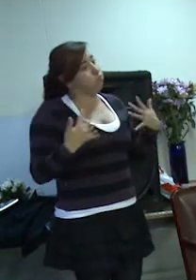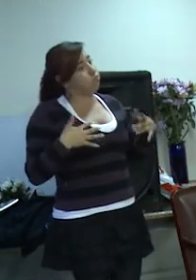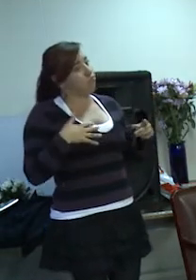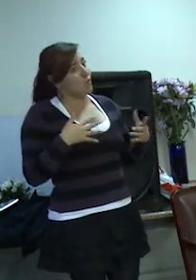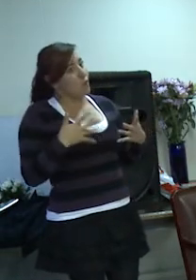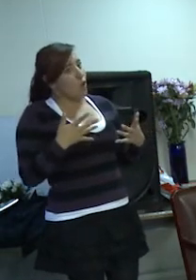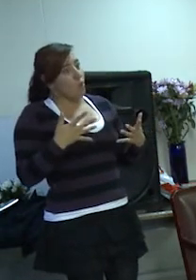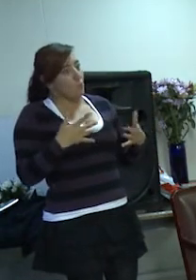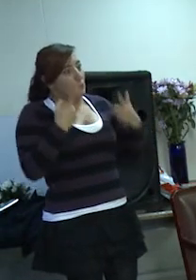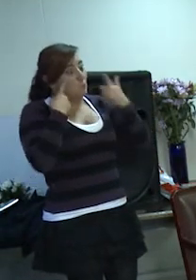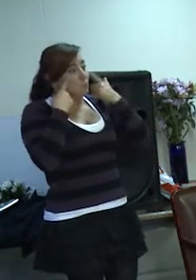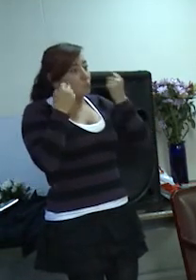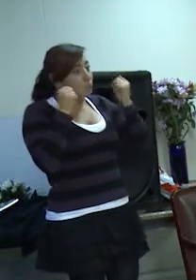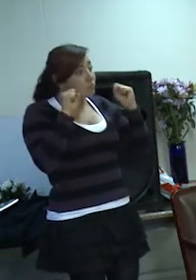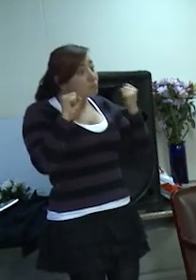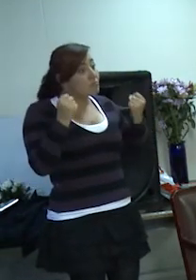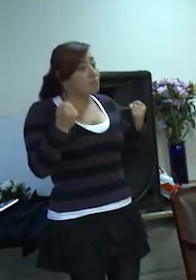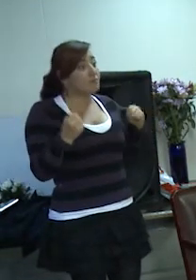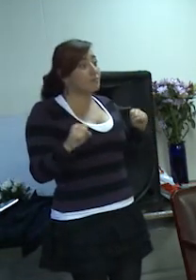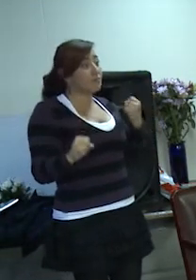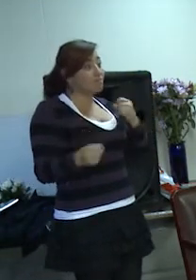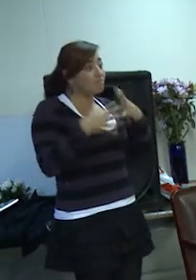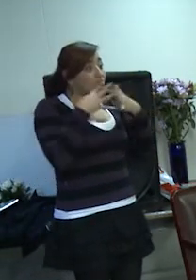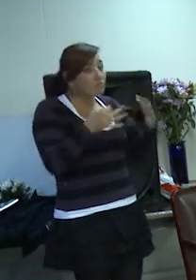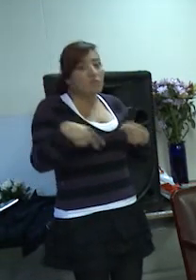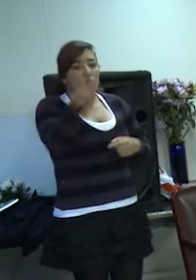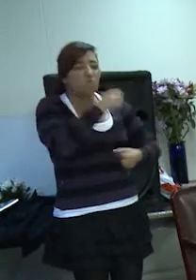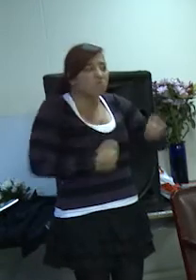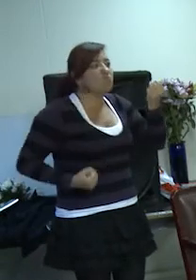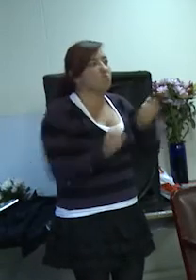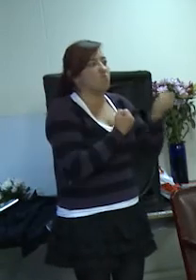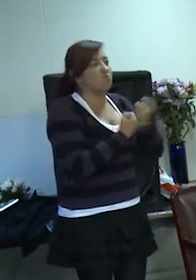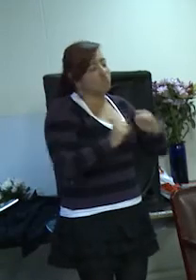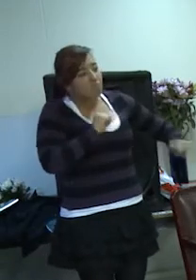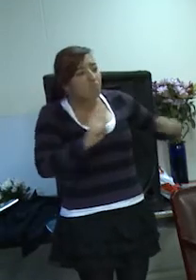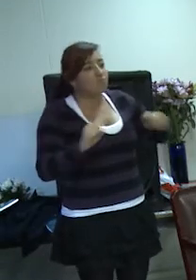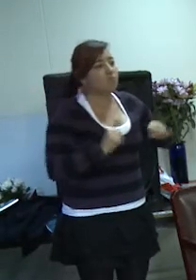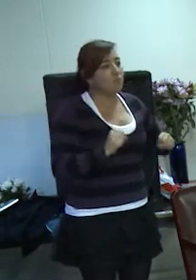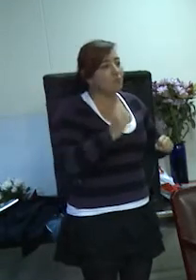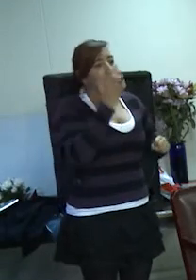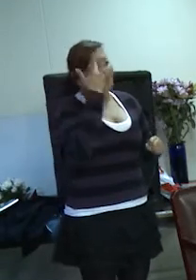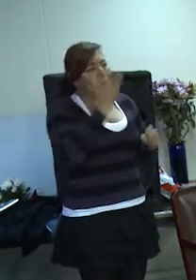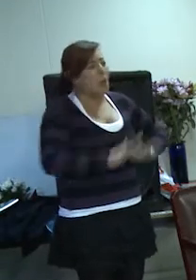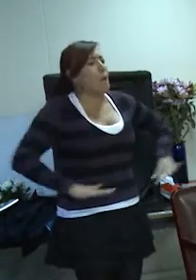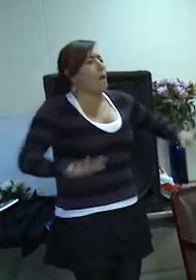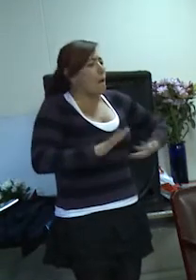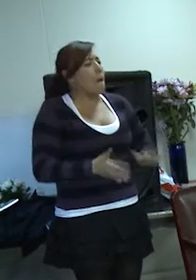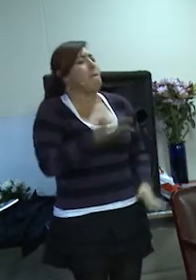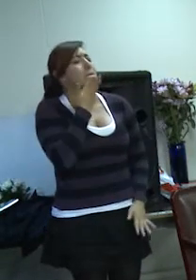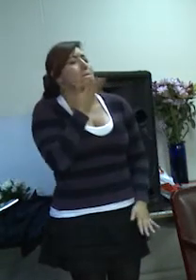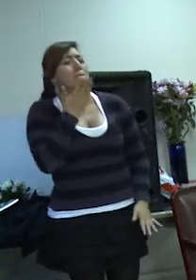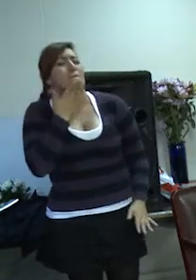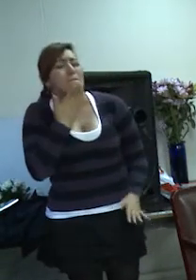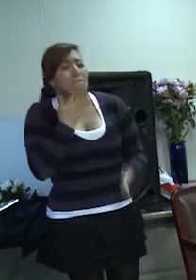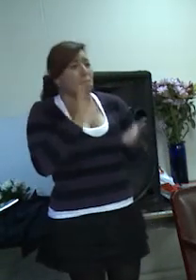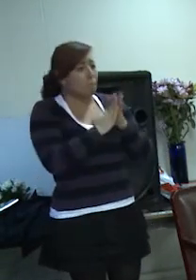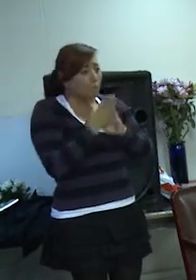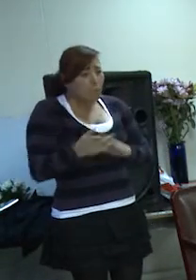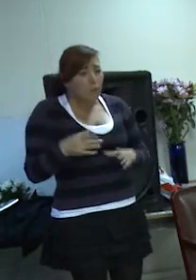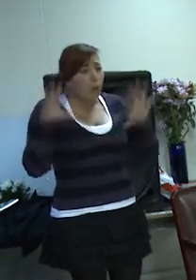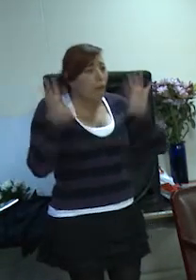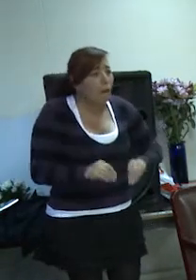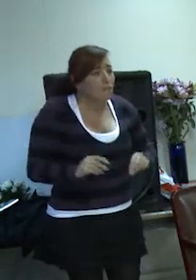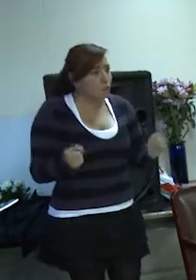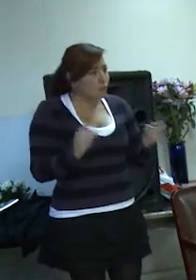cosa preocupante, que preocupe y que movilice, ¿sí? Porque también hay muchos espacios y la comunidad no se agota, son